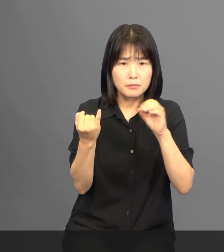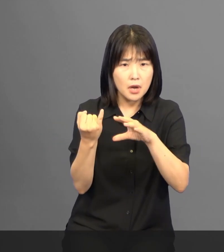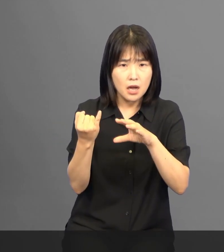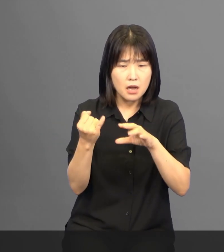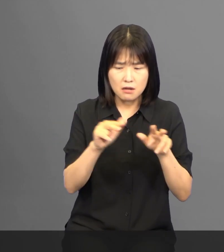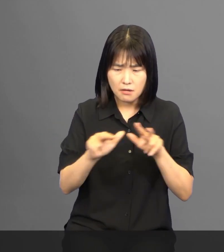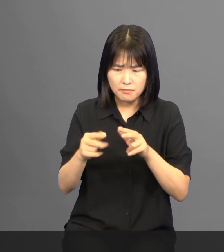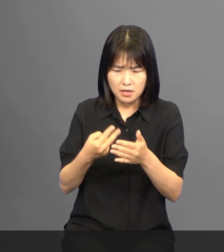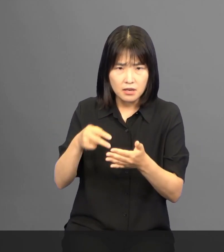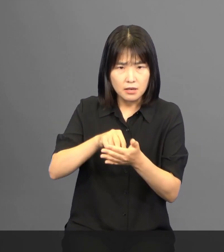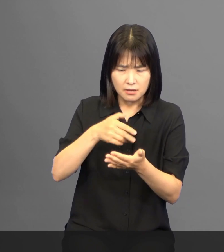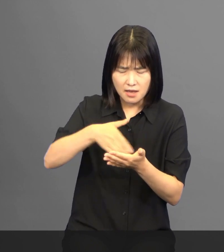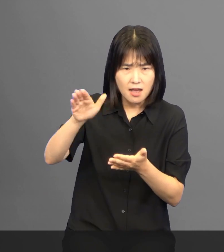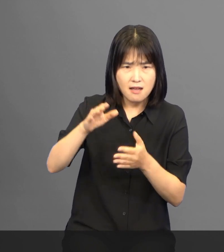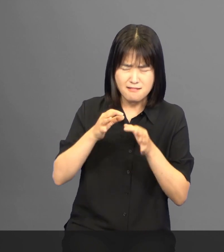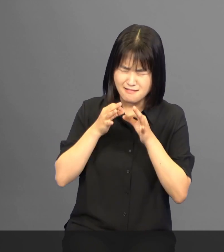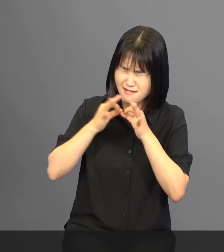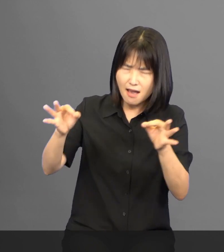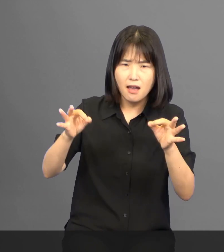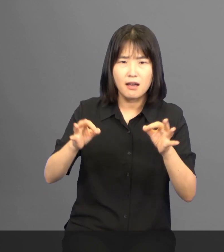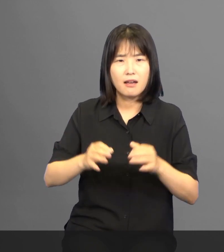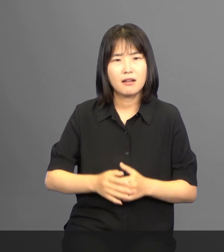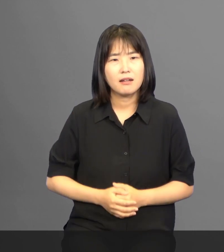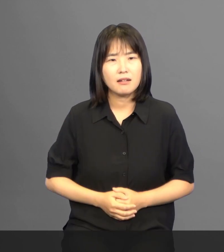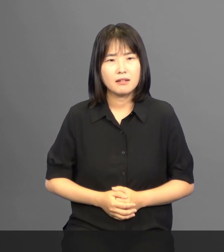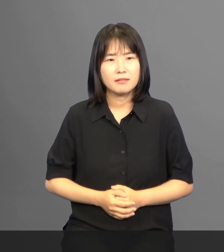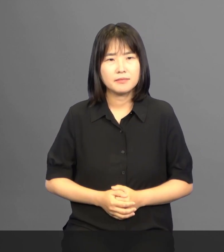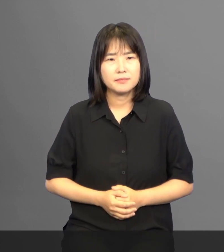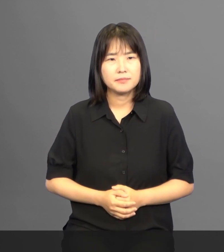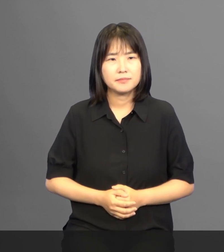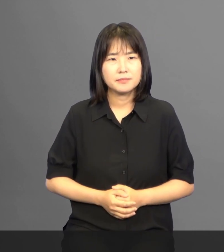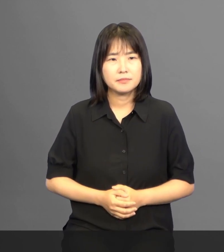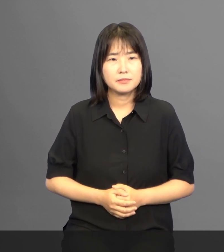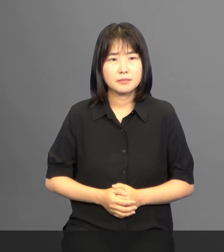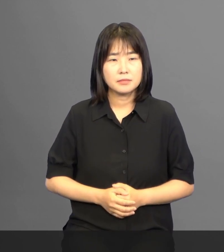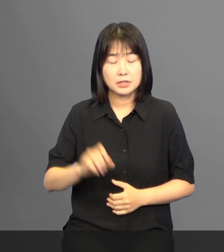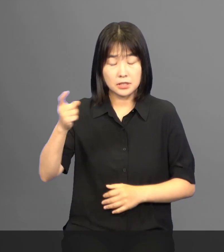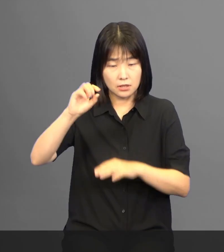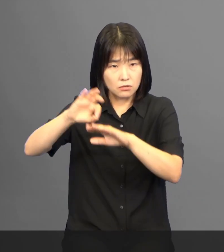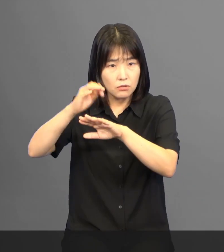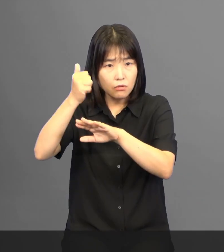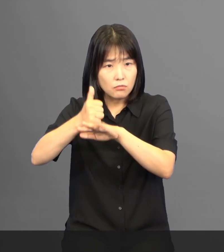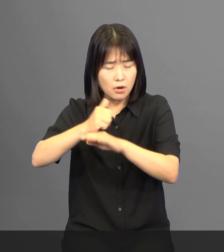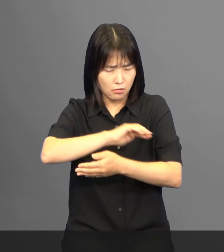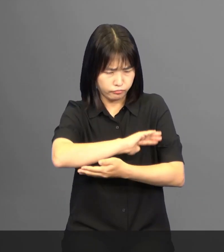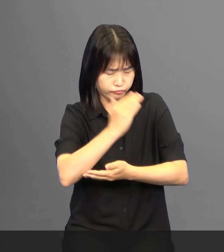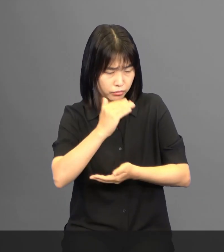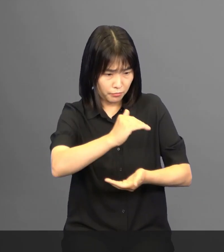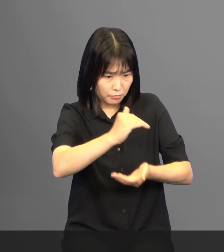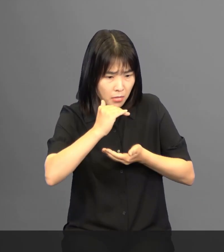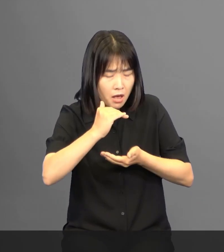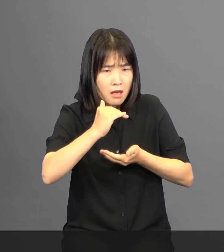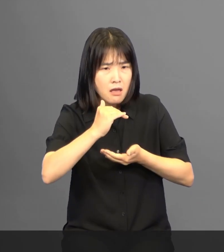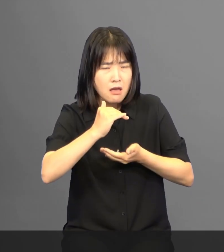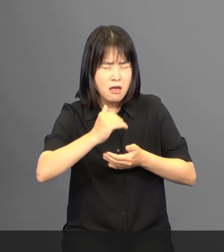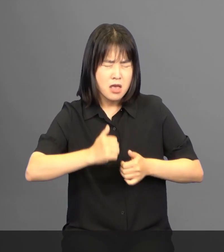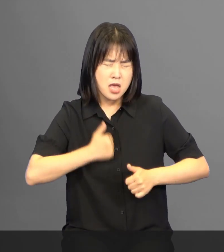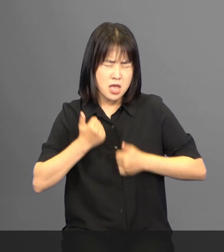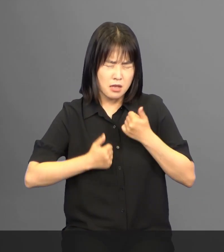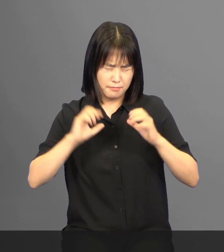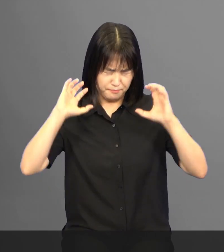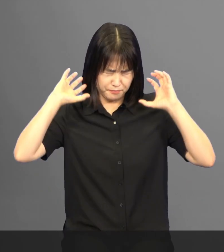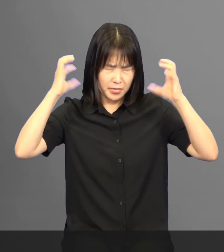암논이 그에게 당장 일어나 나가라고 소리를 버럭 질렀다. 다윗 왕은 이 이야기를 모두